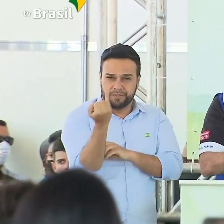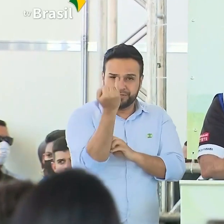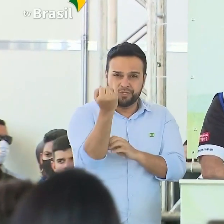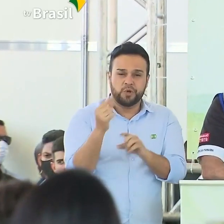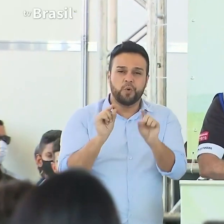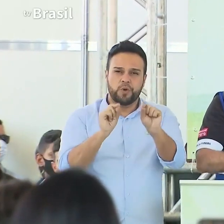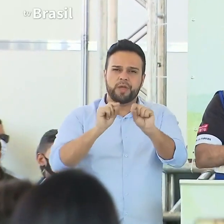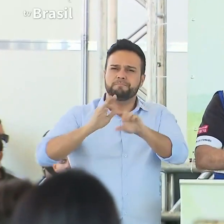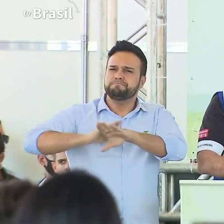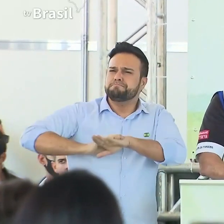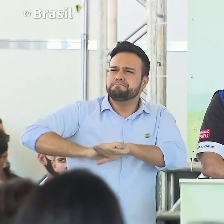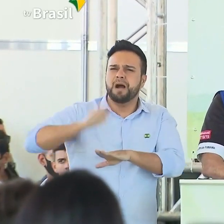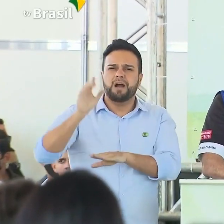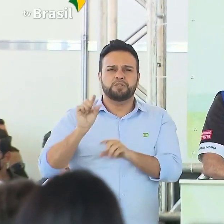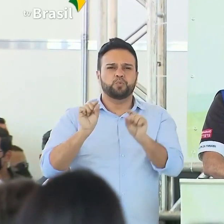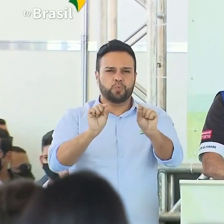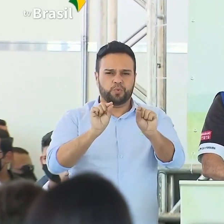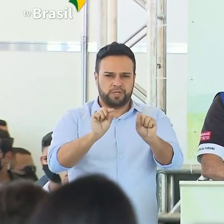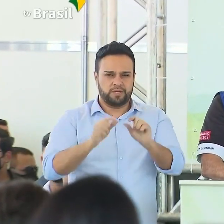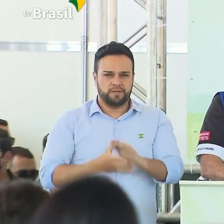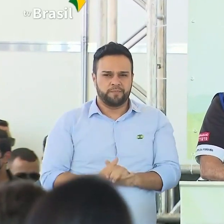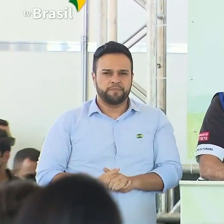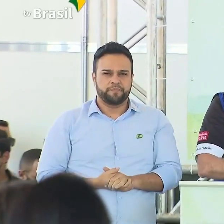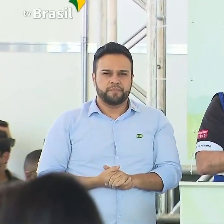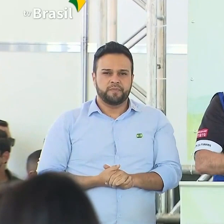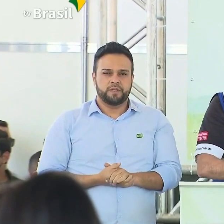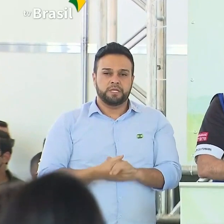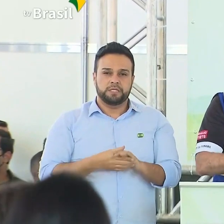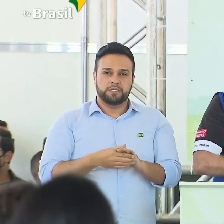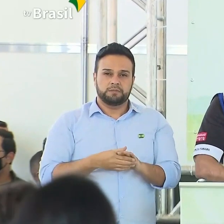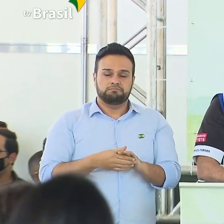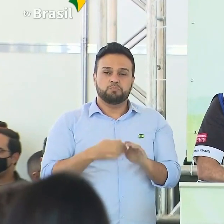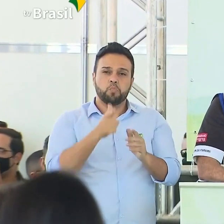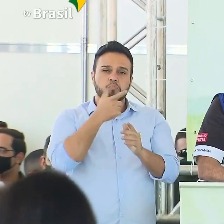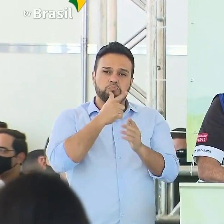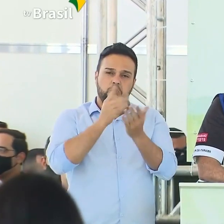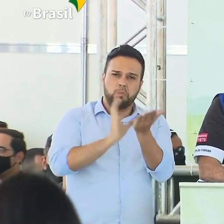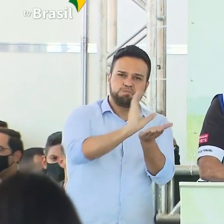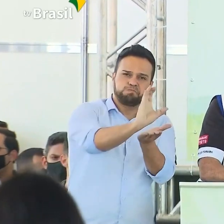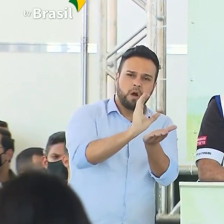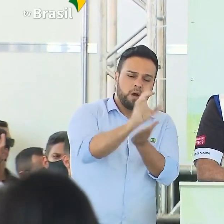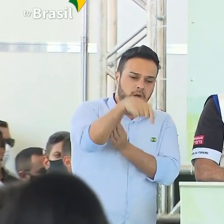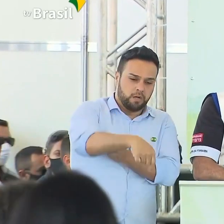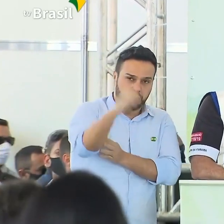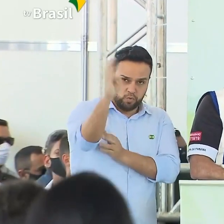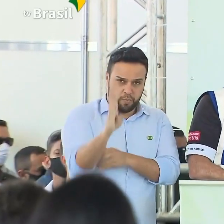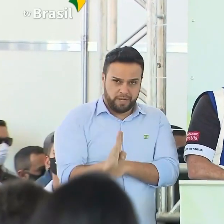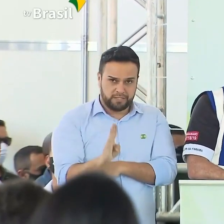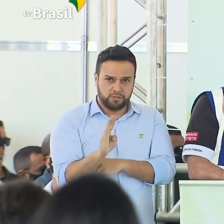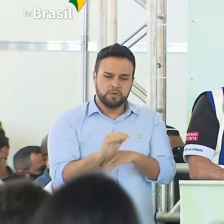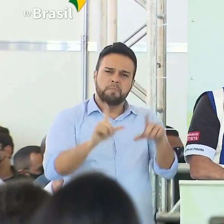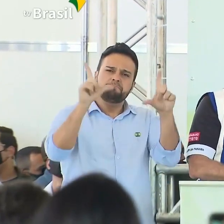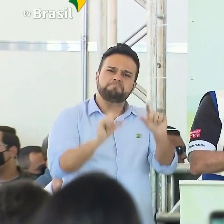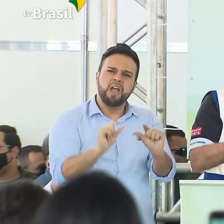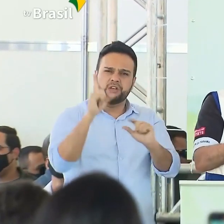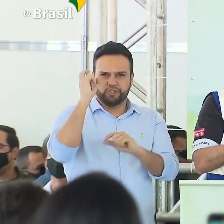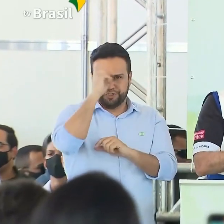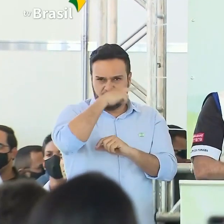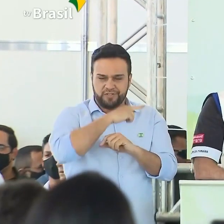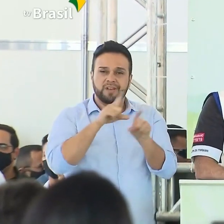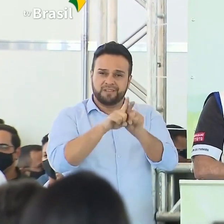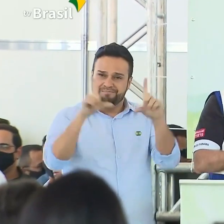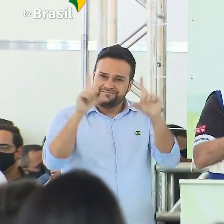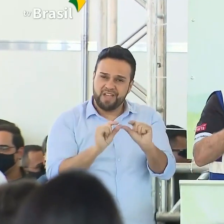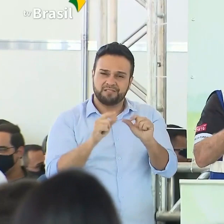cada vez mais fazer com que empreender no Brasil seja menos difícil e menos complicado. E nós